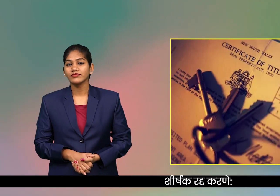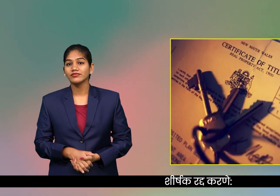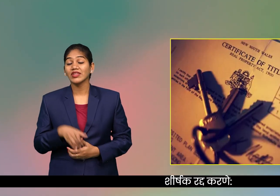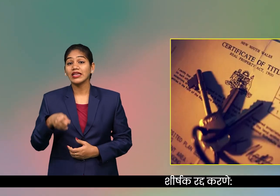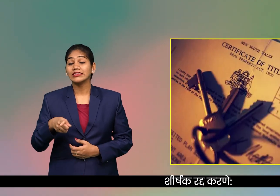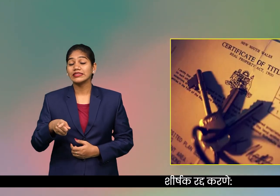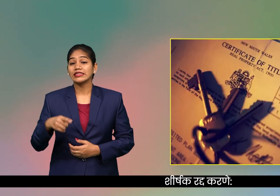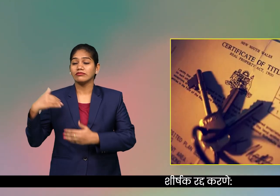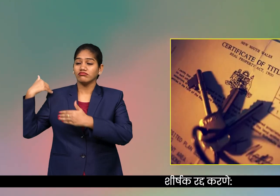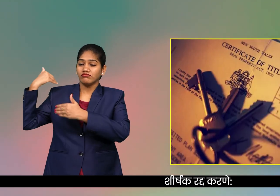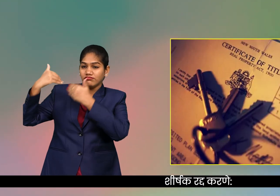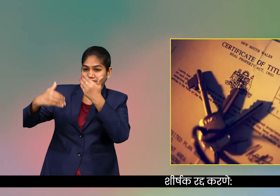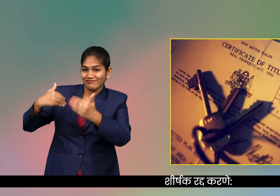शीर्षक रद्द करणे.